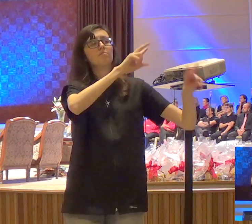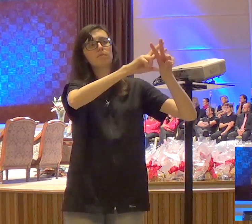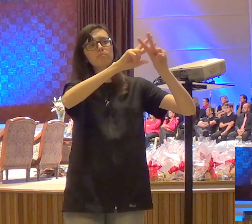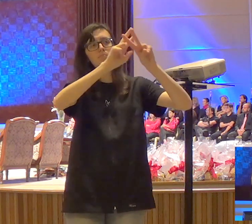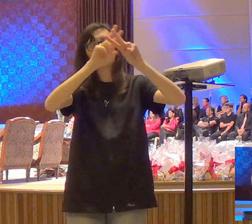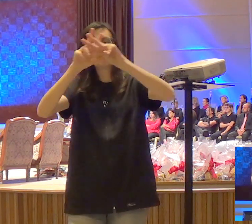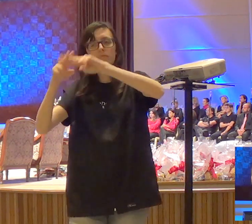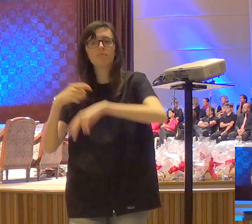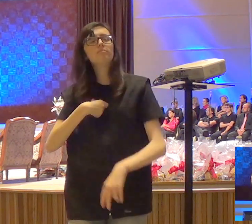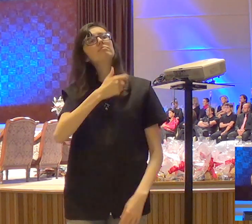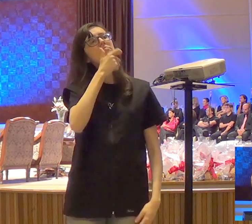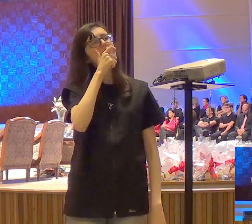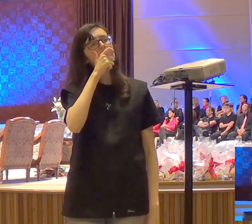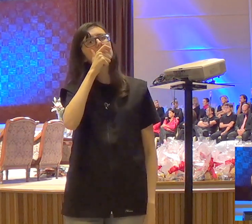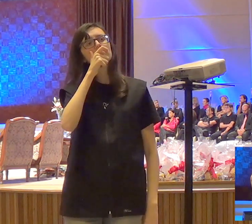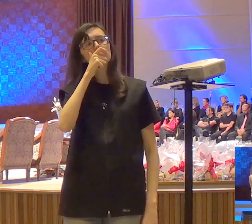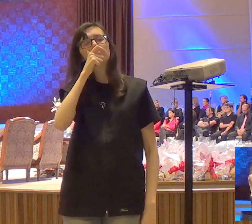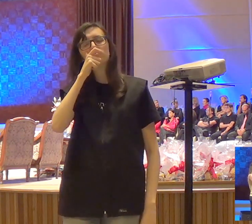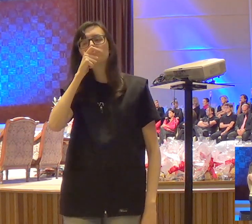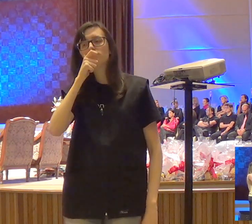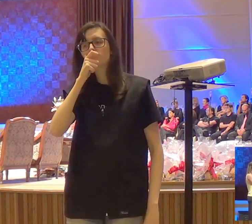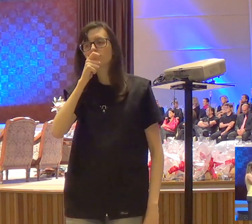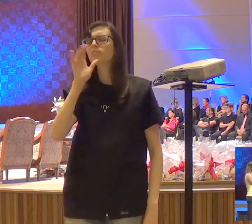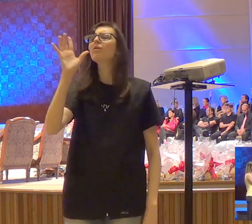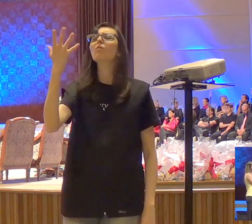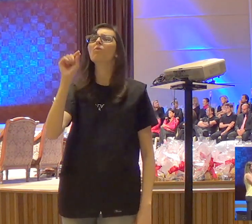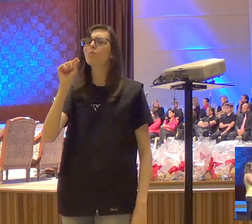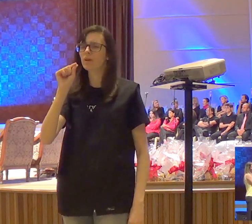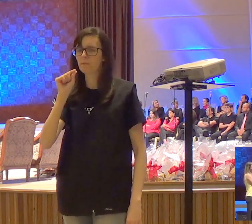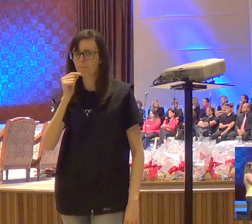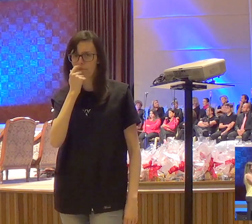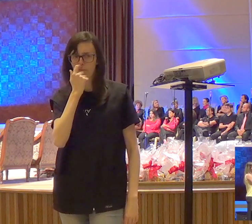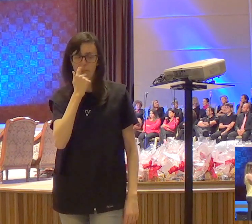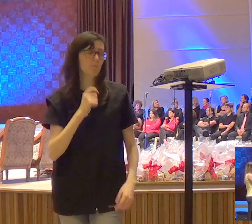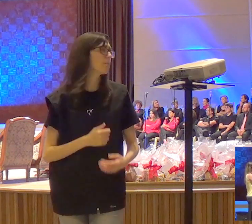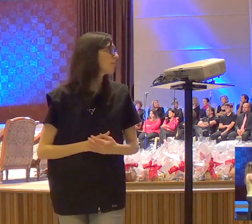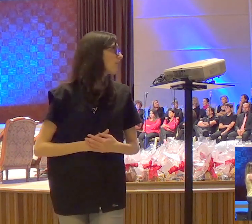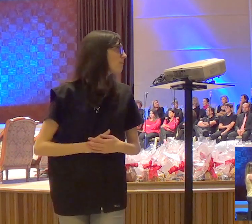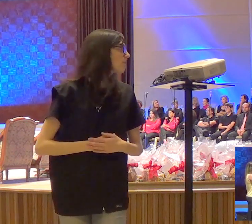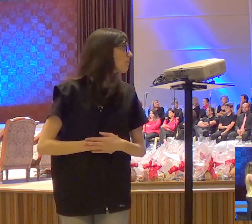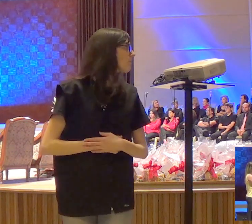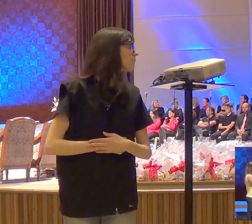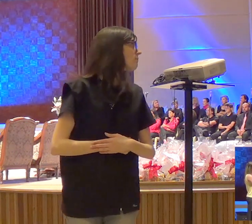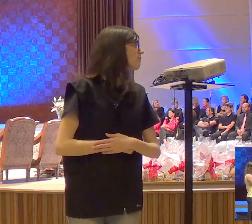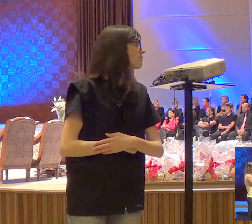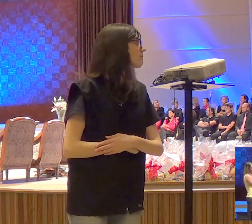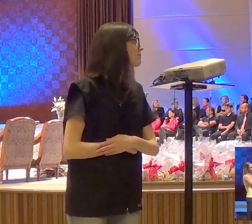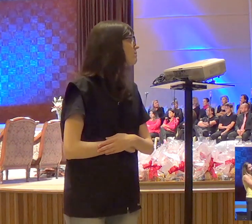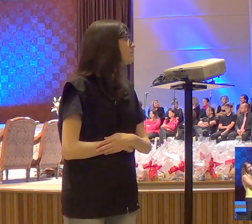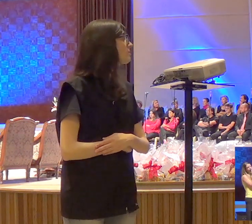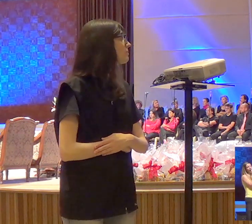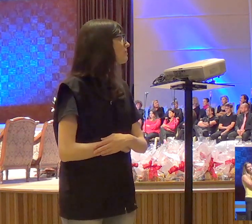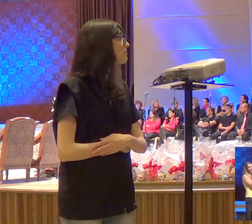prison. Eles foram numa área especial da prisão. Where there are women who have given birth to babies inside the